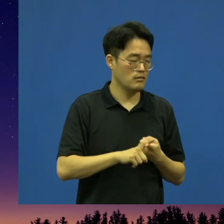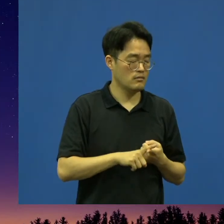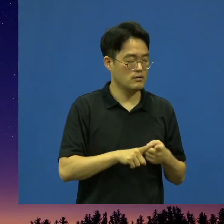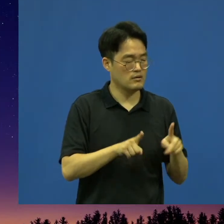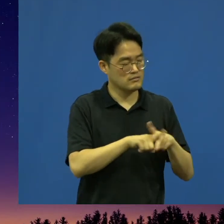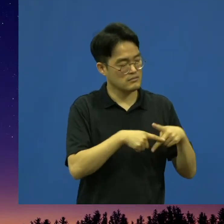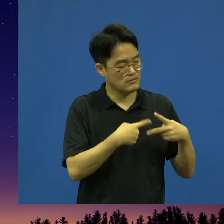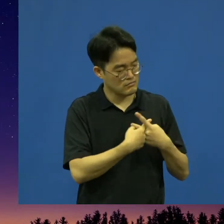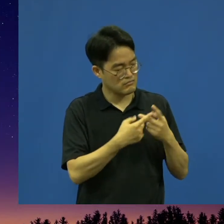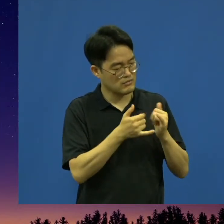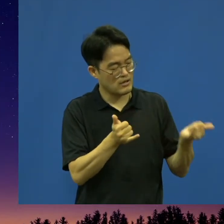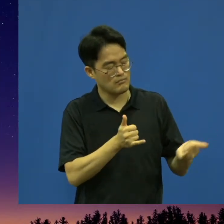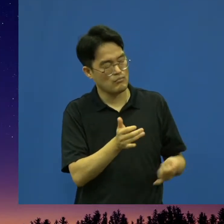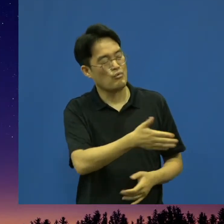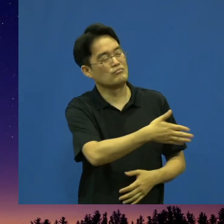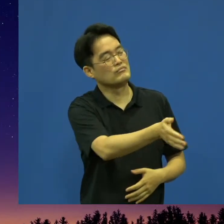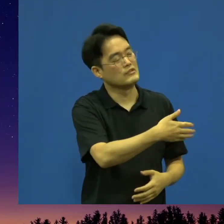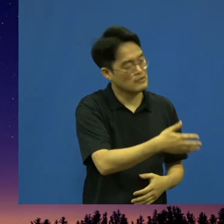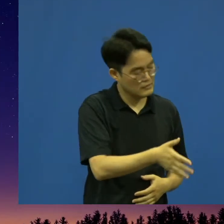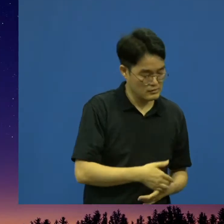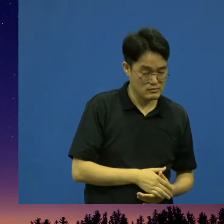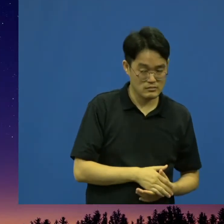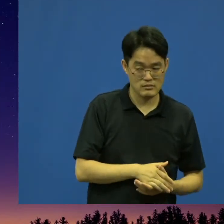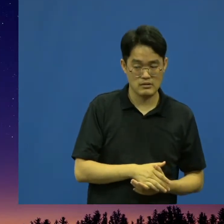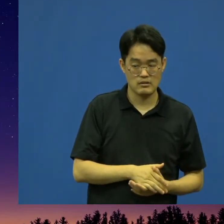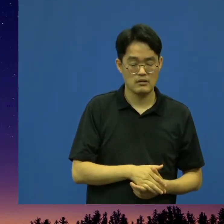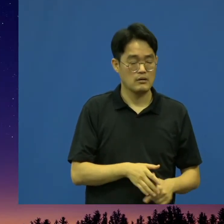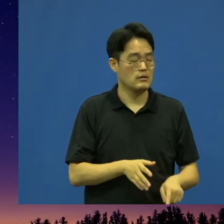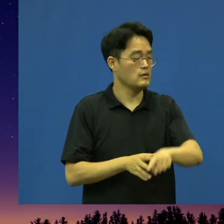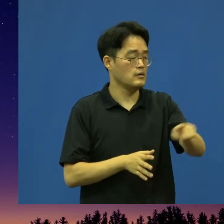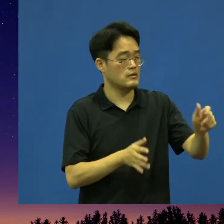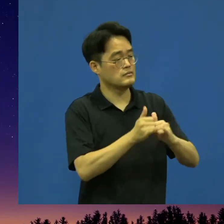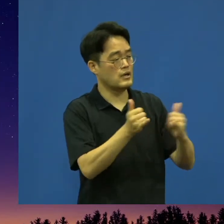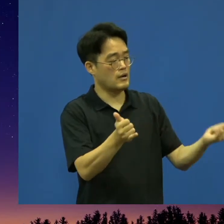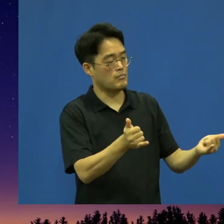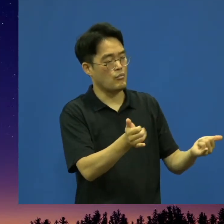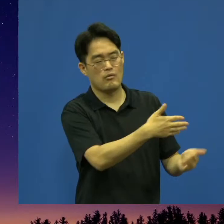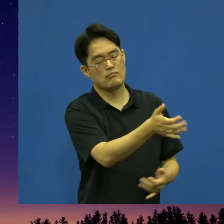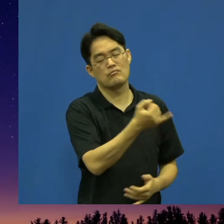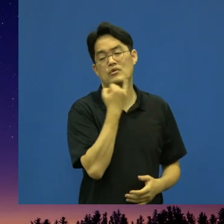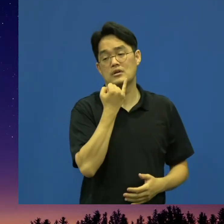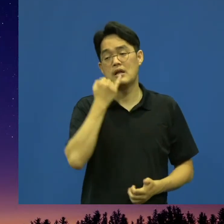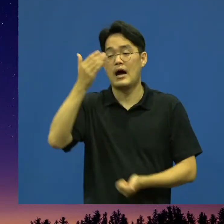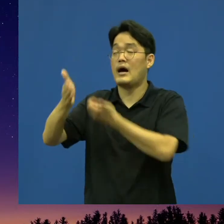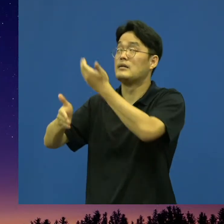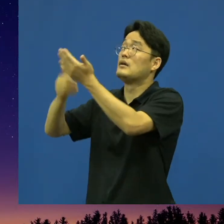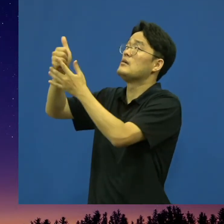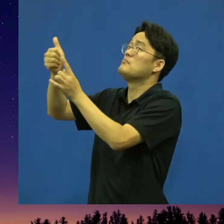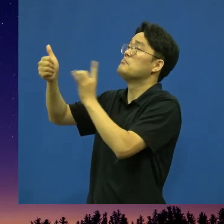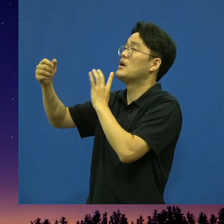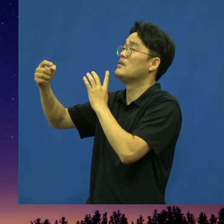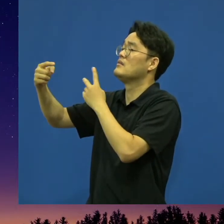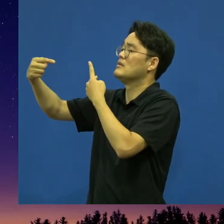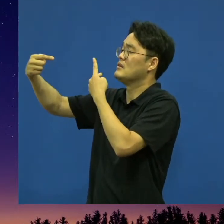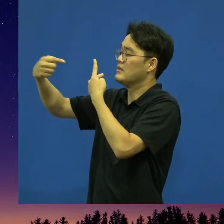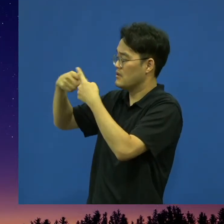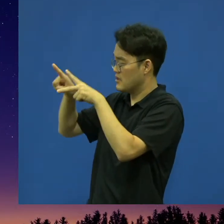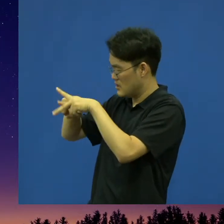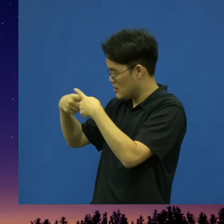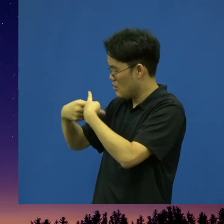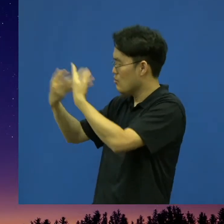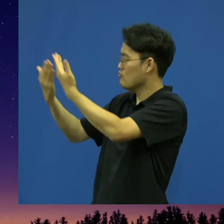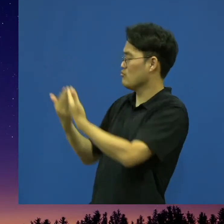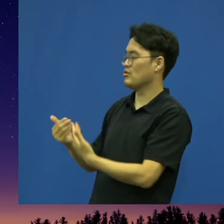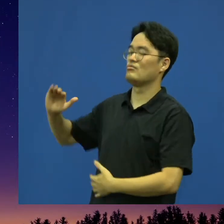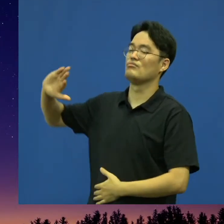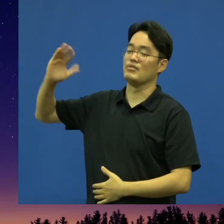아닙니다, 여러분. 아무도 안 알아줘도 되고 그분만 알아주면 되는 거잖아요. 그죠?